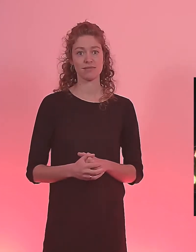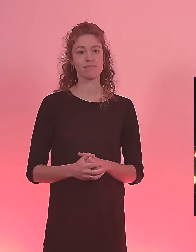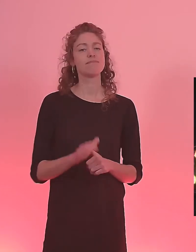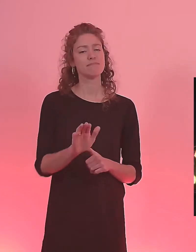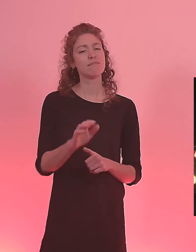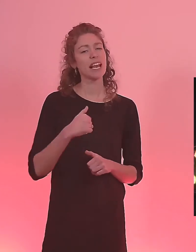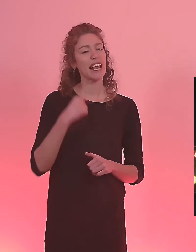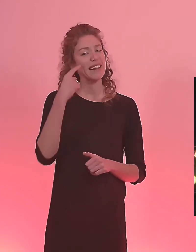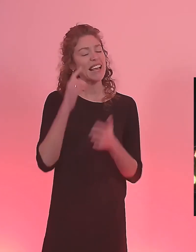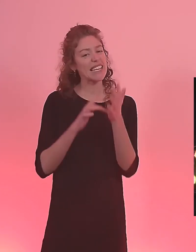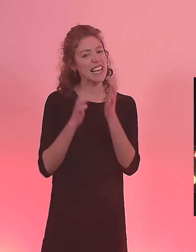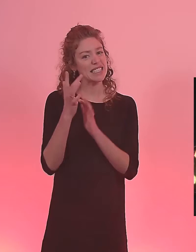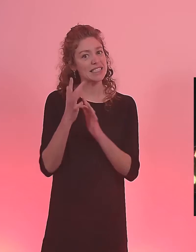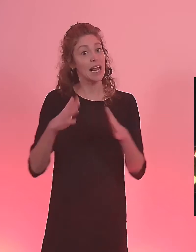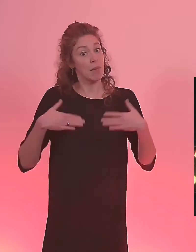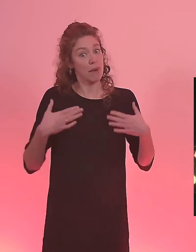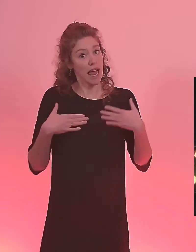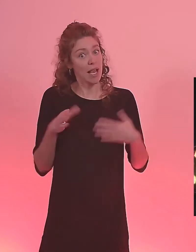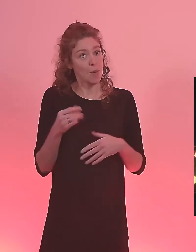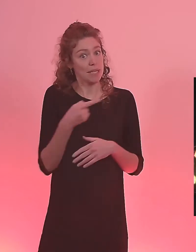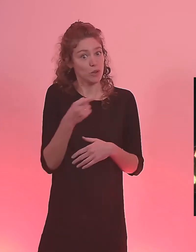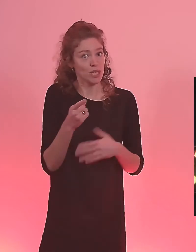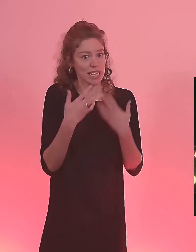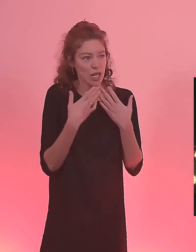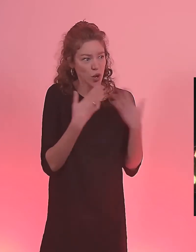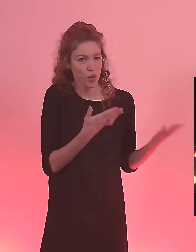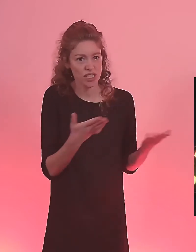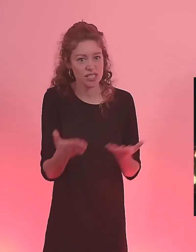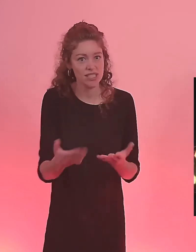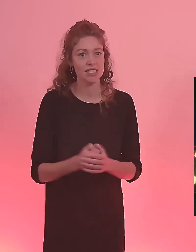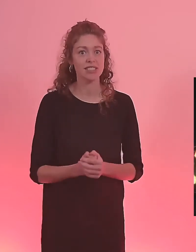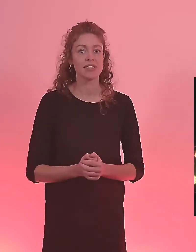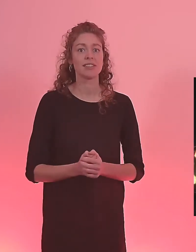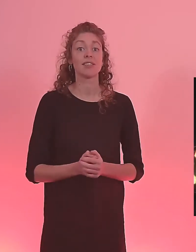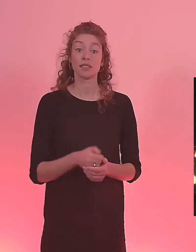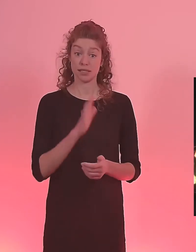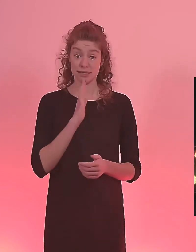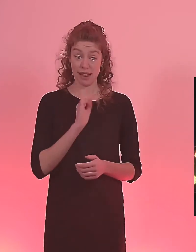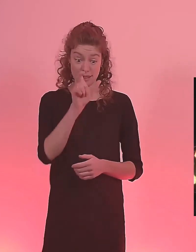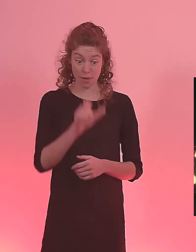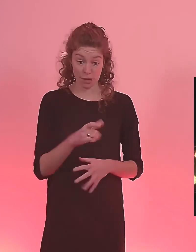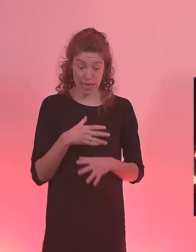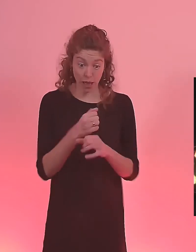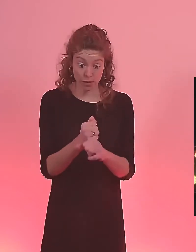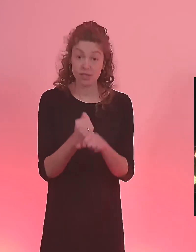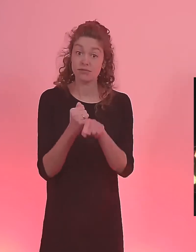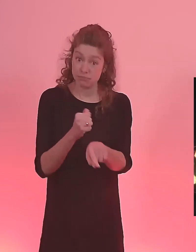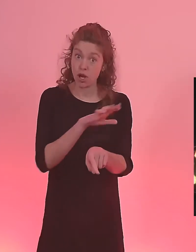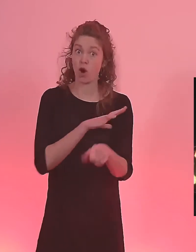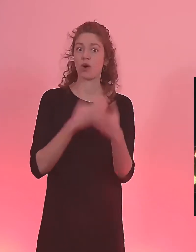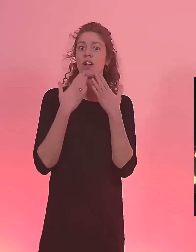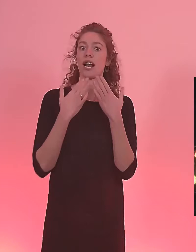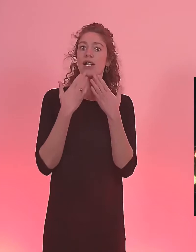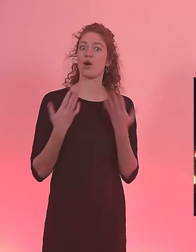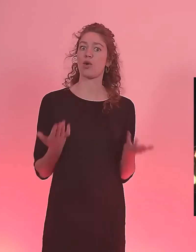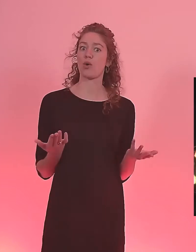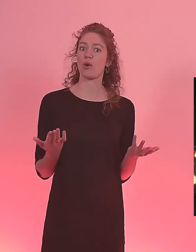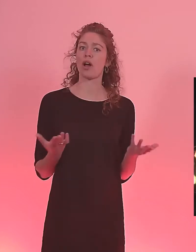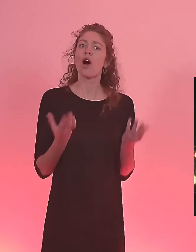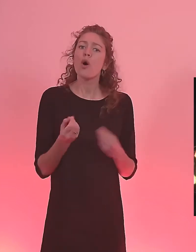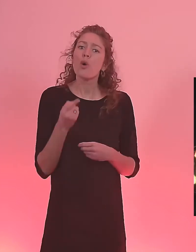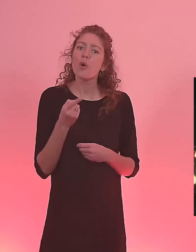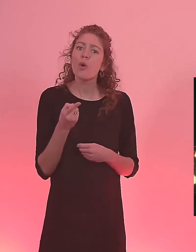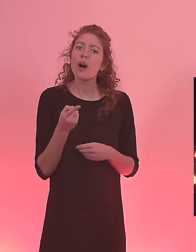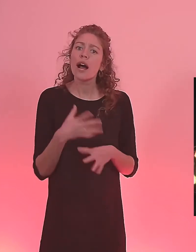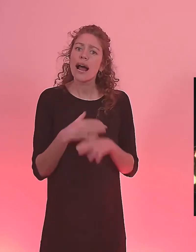cadeaus. Weet je wat ook een cadeau voor iemand kan zijn? Als je diegene helpt. Hoe help jij wel eens iemand?